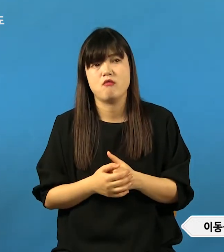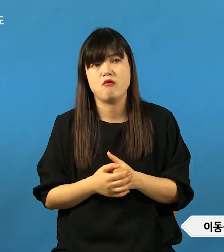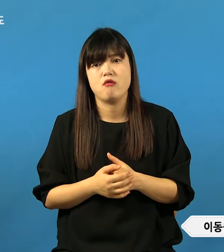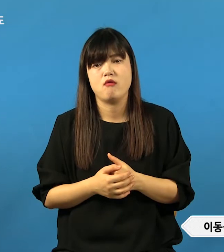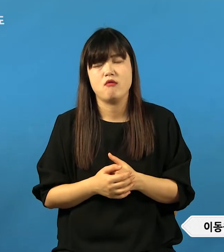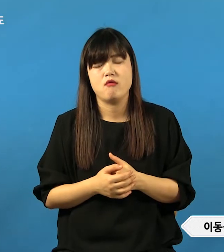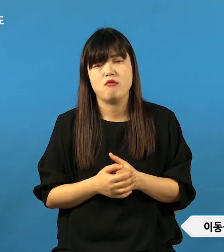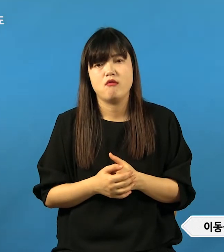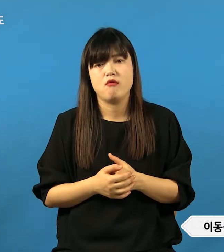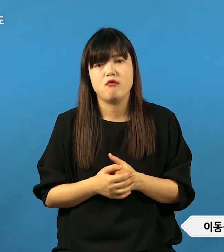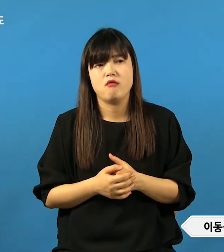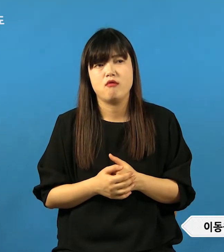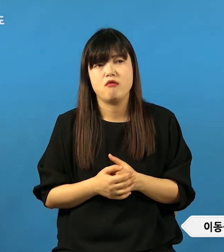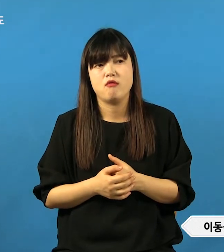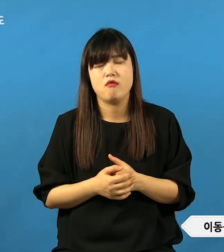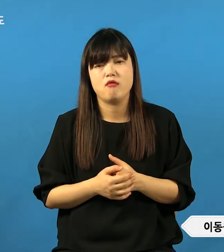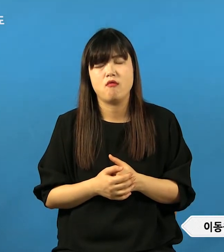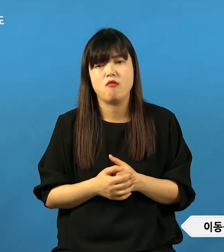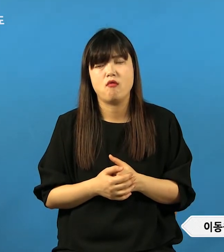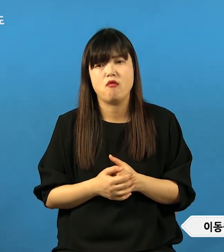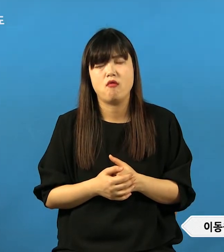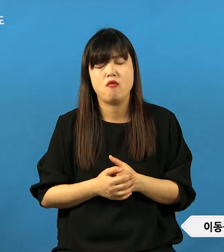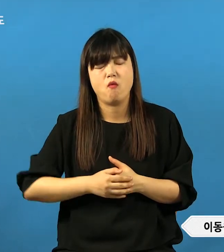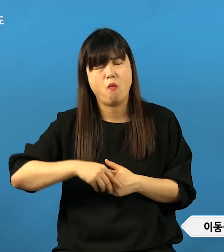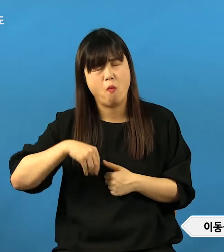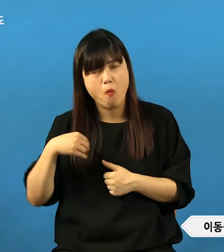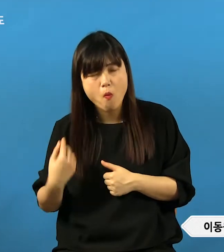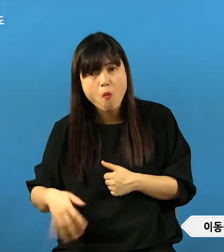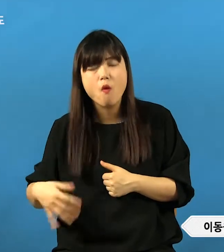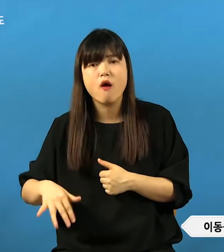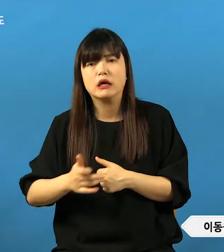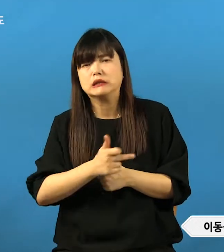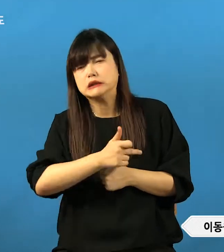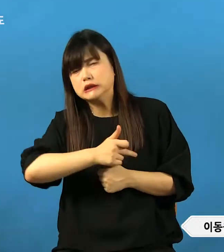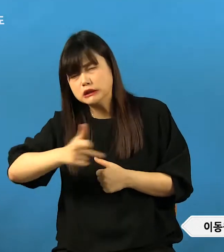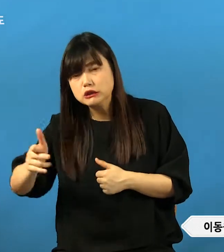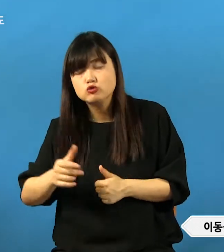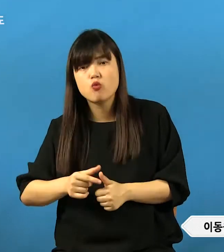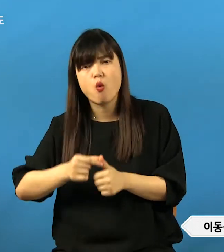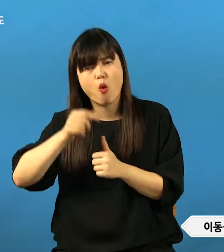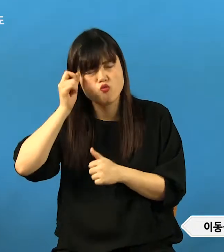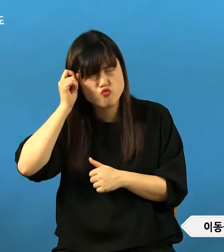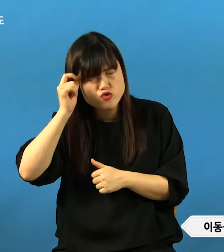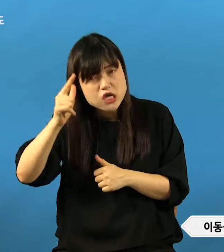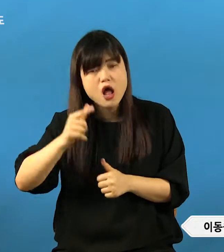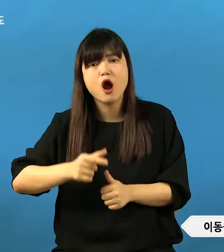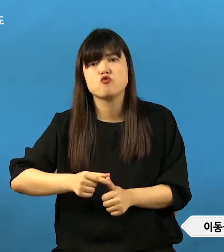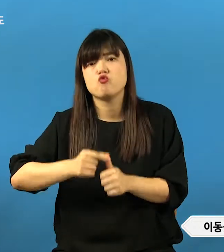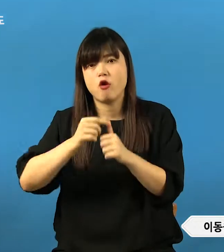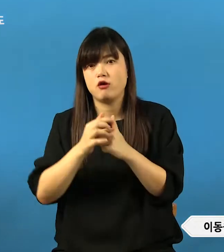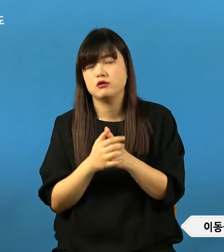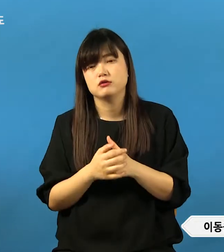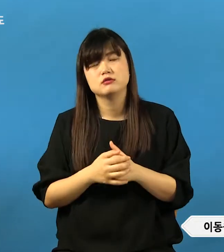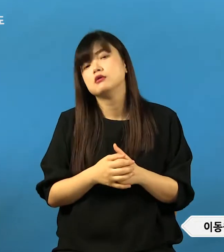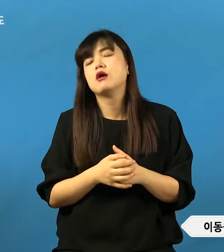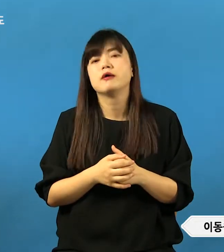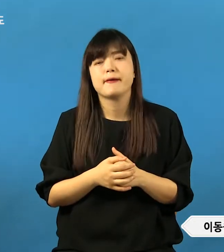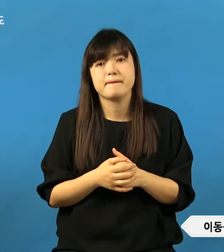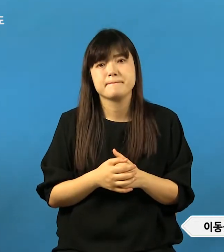great salvation, so great salvation. 이 큰 구원, 이 위대한 구원, 이 장엄한